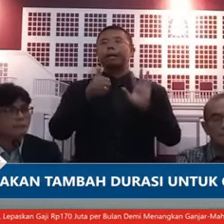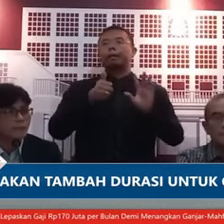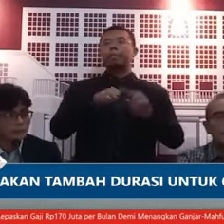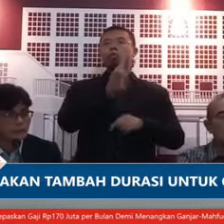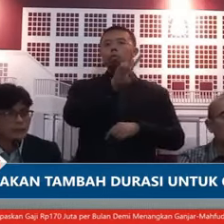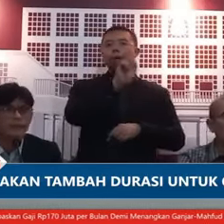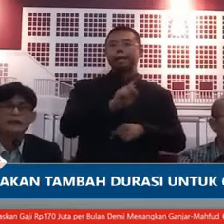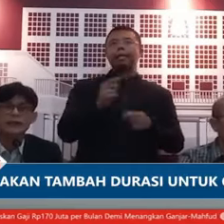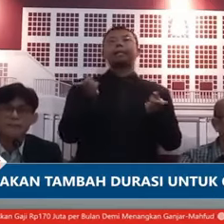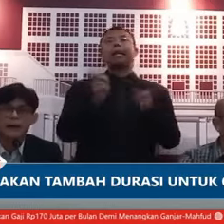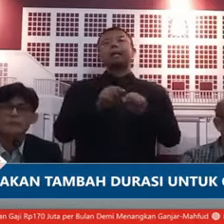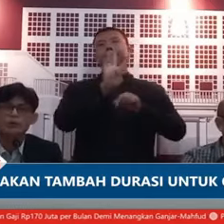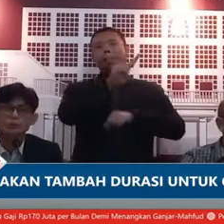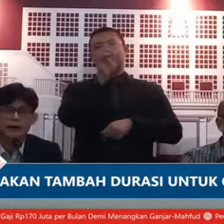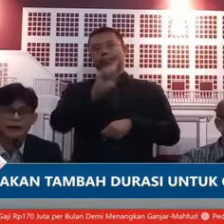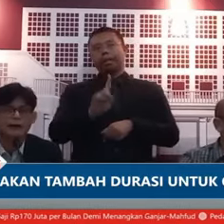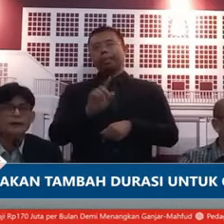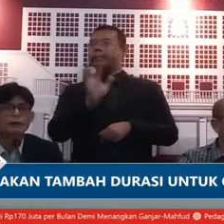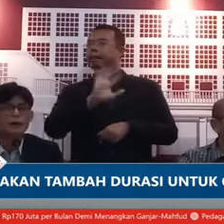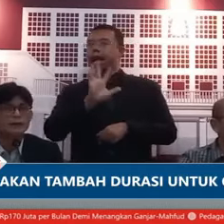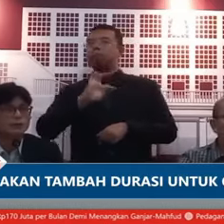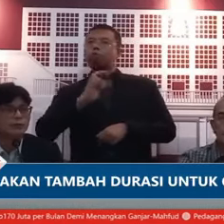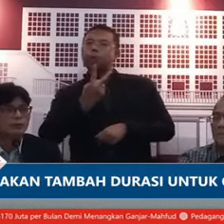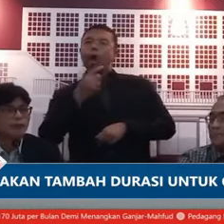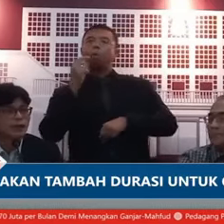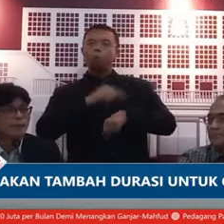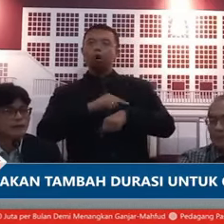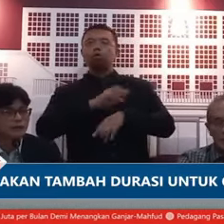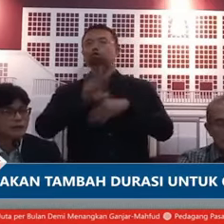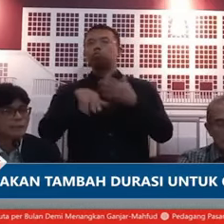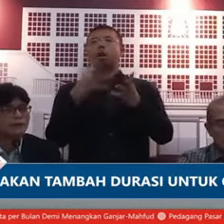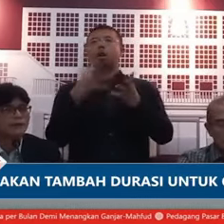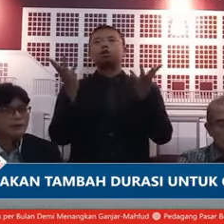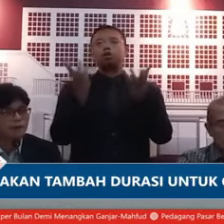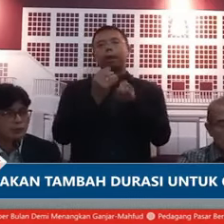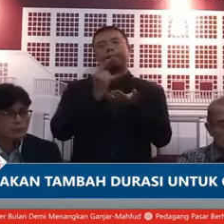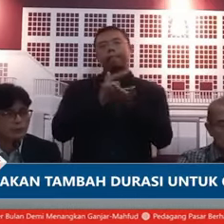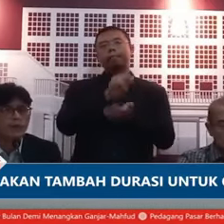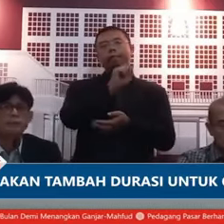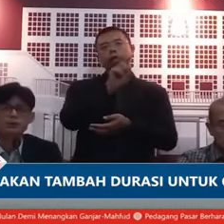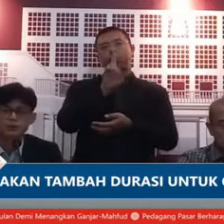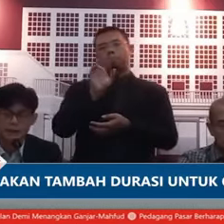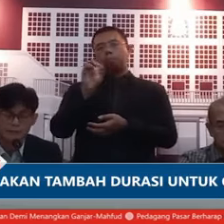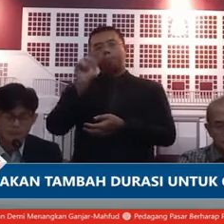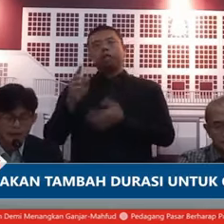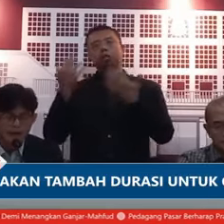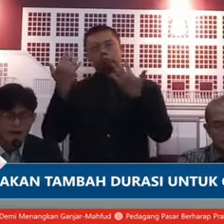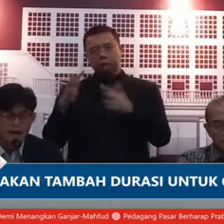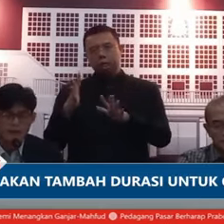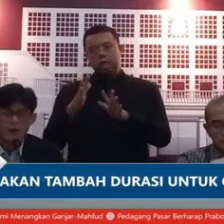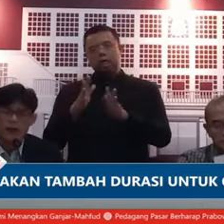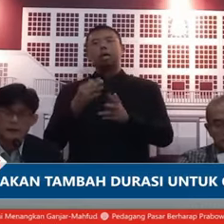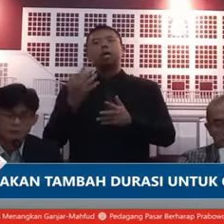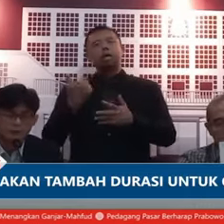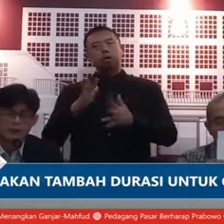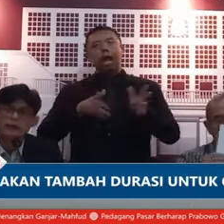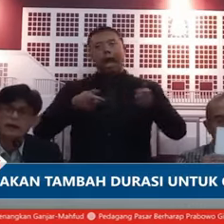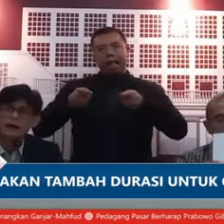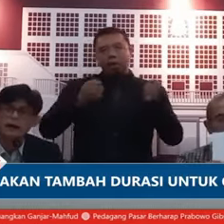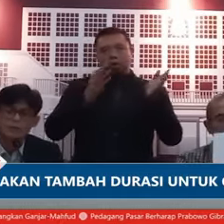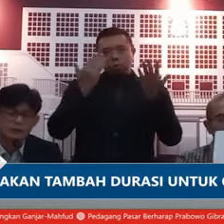menjadi 4 menit tanpa mengubah durasi waktu total pelaksanaan debat 120 menit. Kami sudah kelola